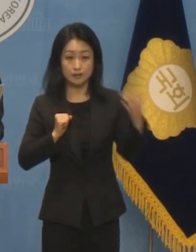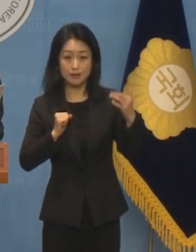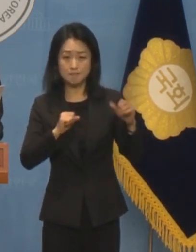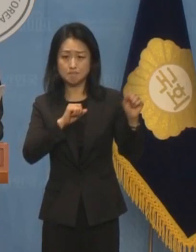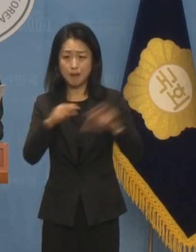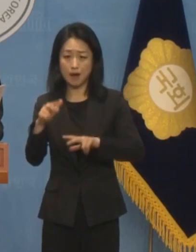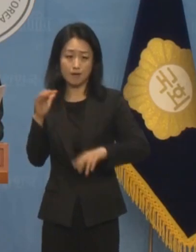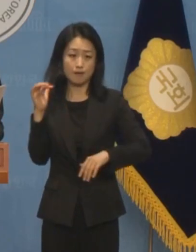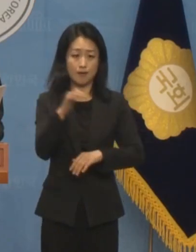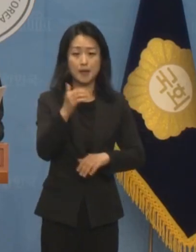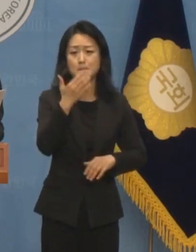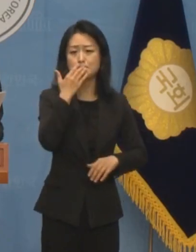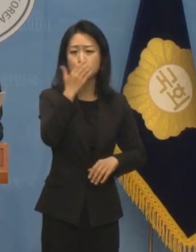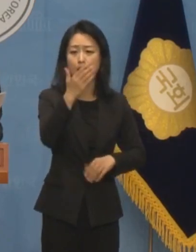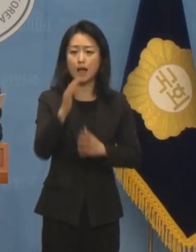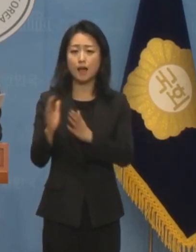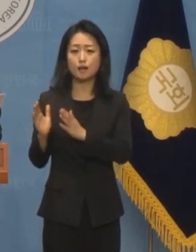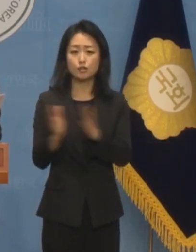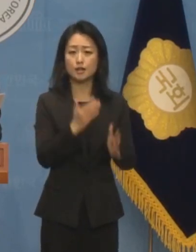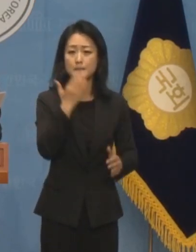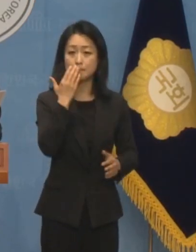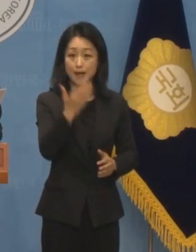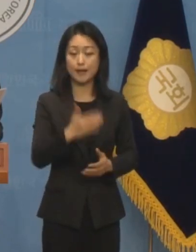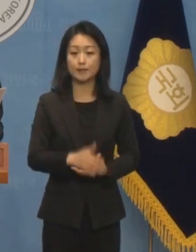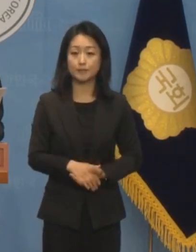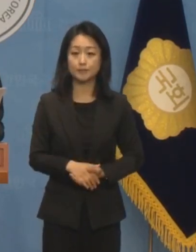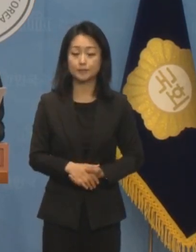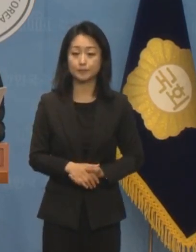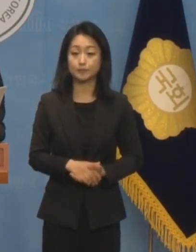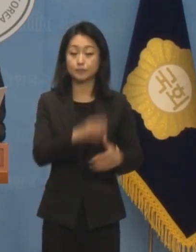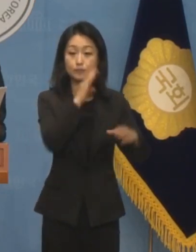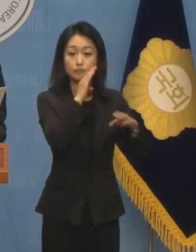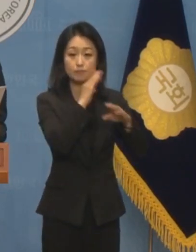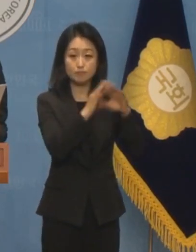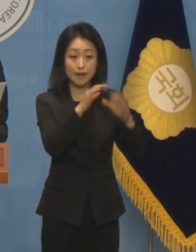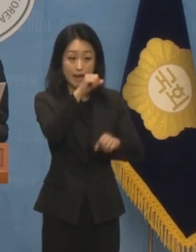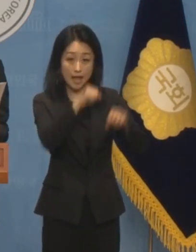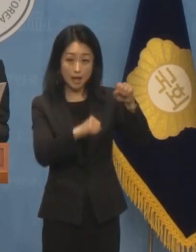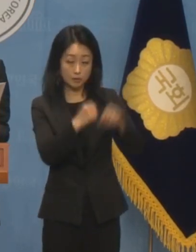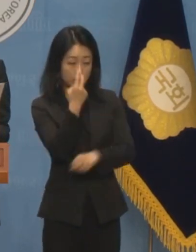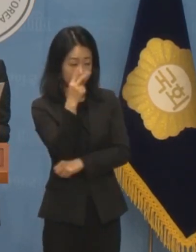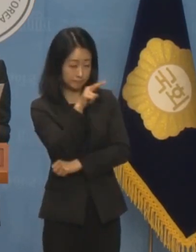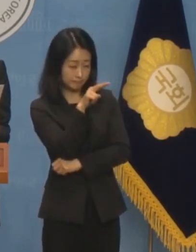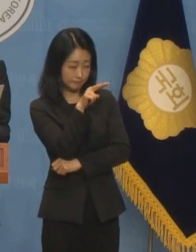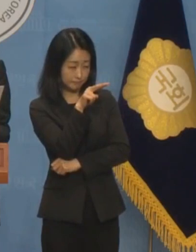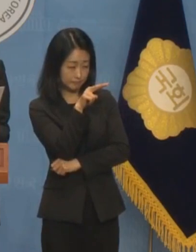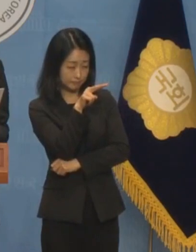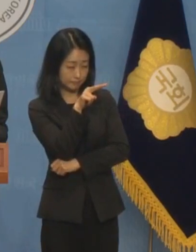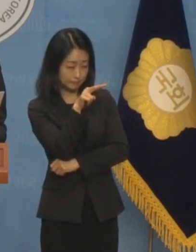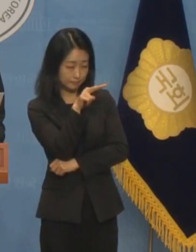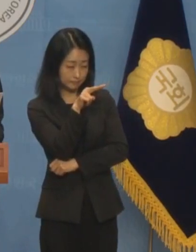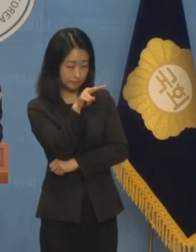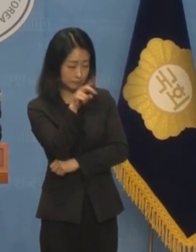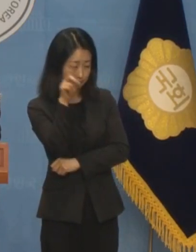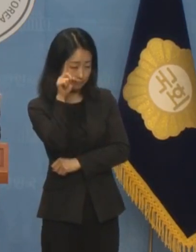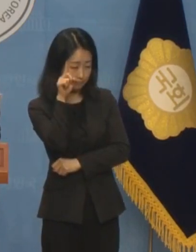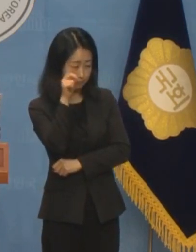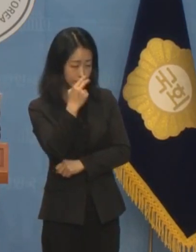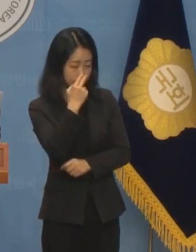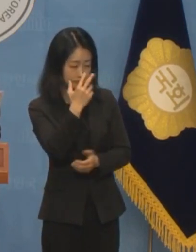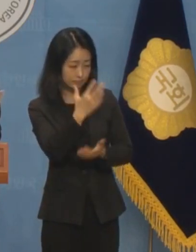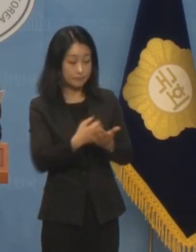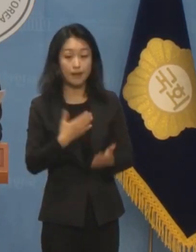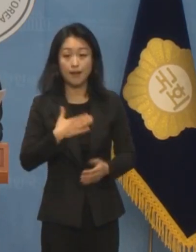즉각 대응할 만반의 준비가 되어 있으며 북한의 모든 행동을 예의주시하고 있음을 명심해야 할 것입니다.